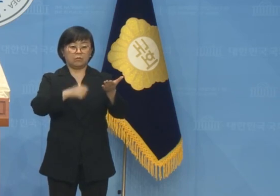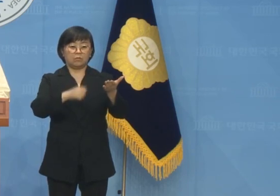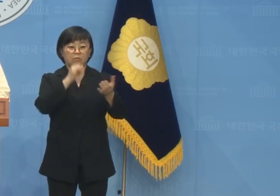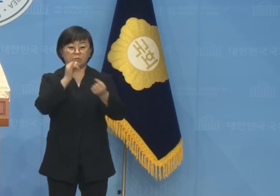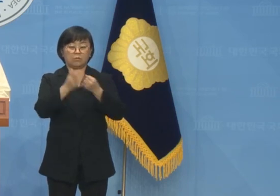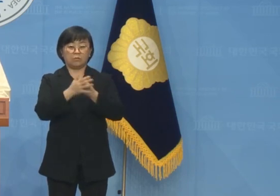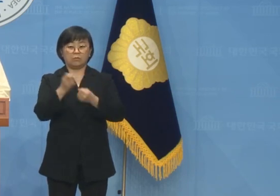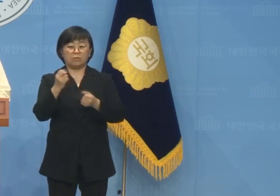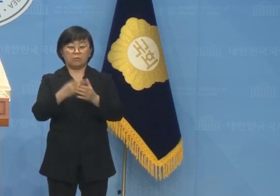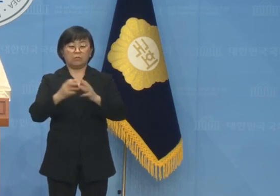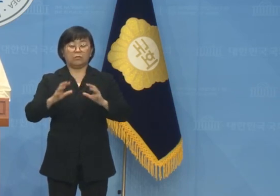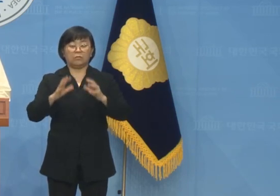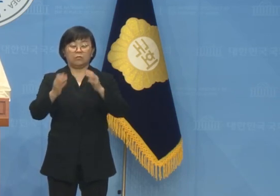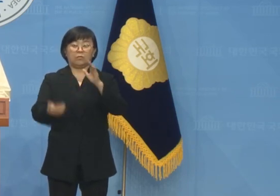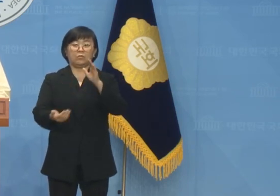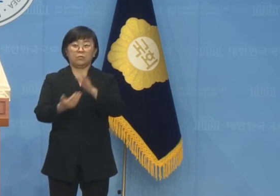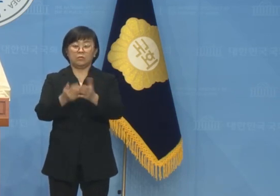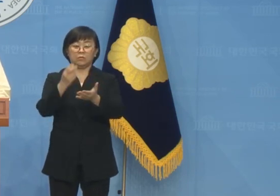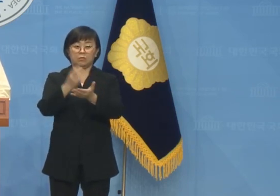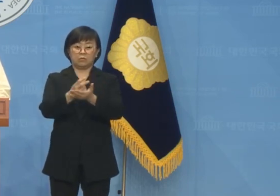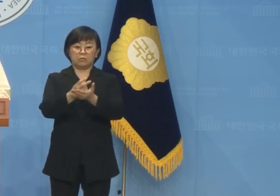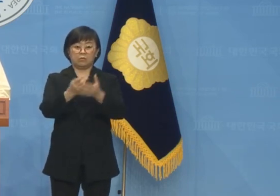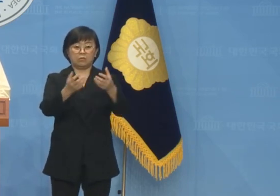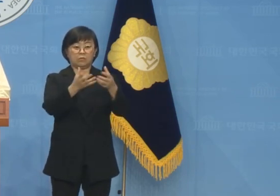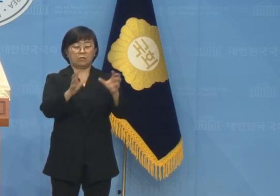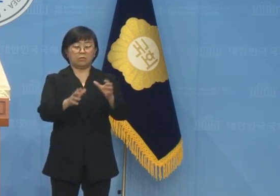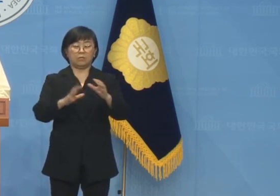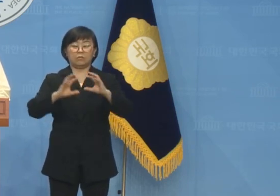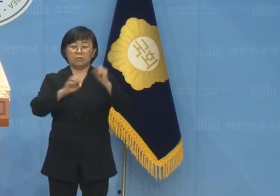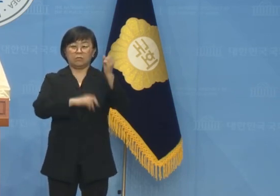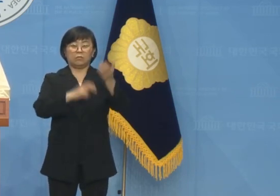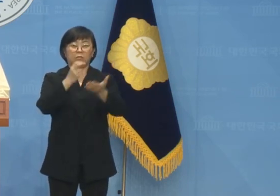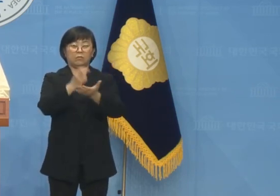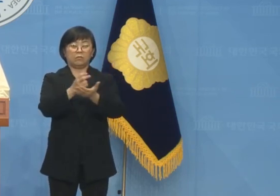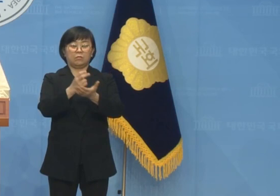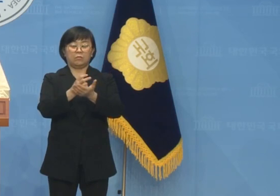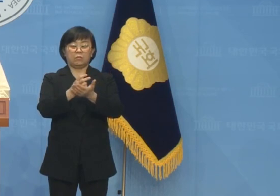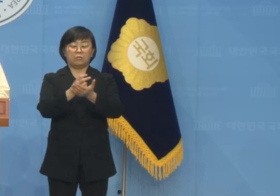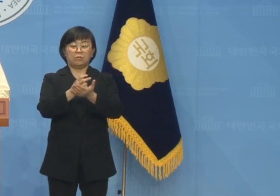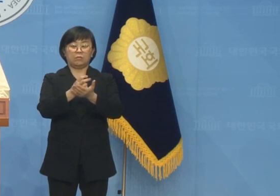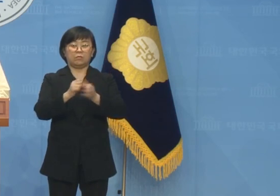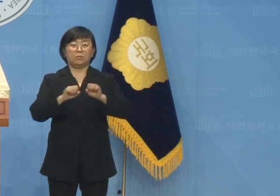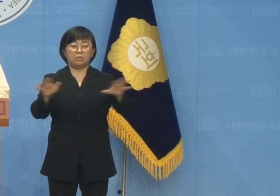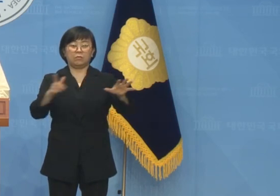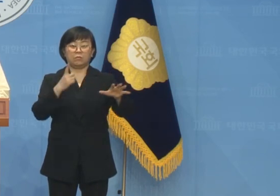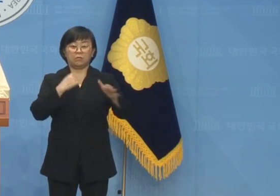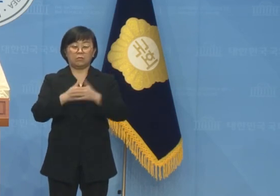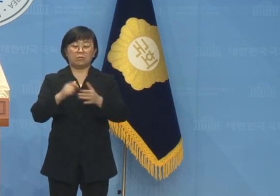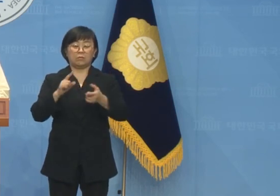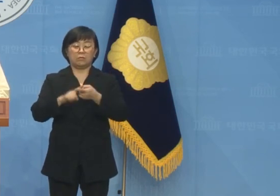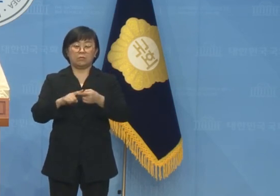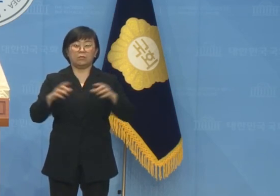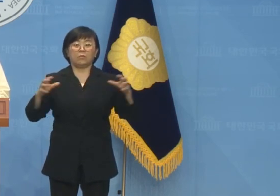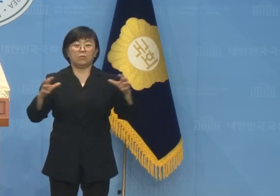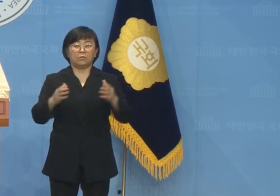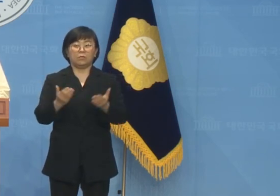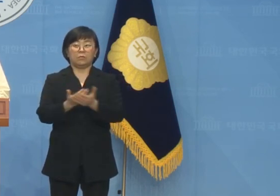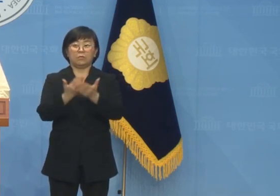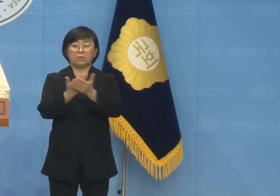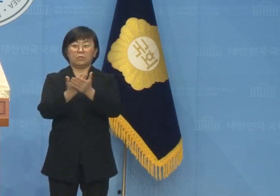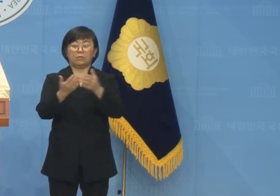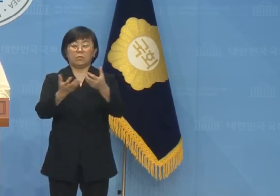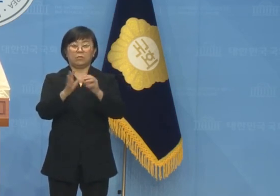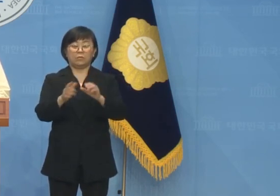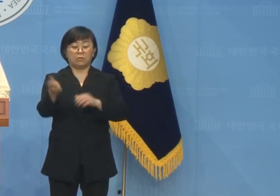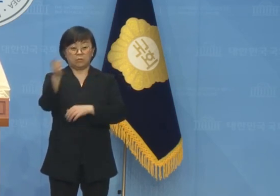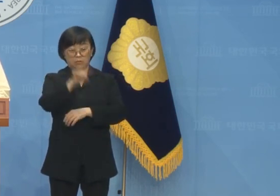받았고 국가의 최고 사법기관인 헌법 재판수당 해산을 명령했던 통합진보 의 후회입니다